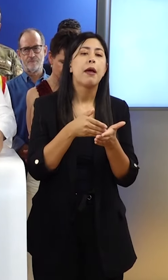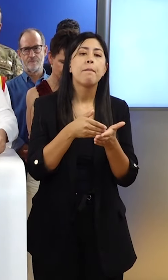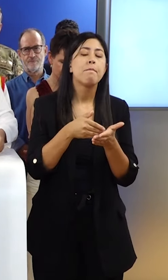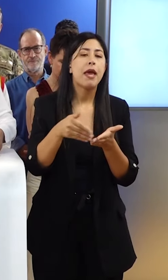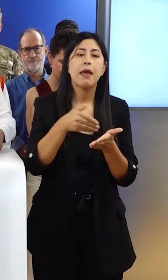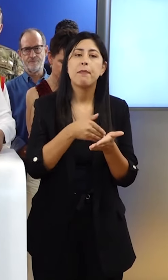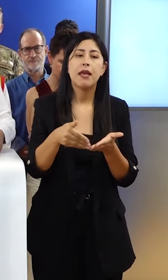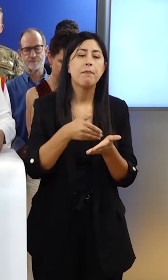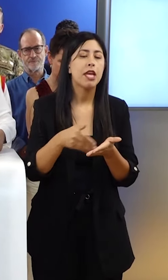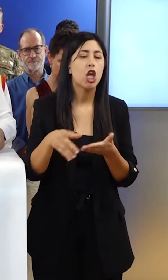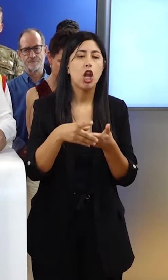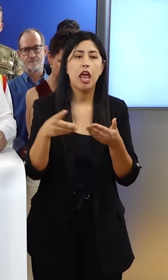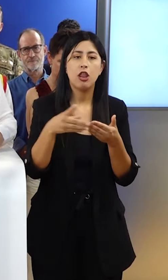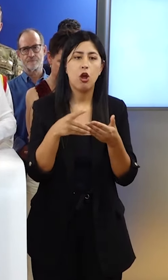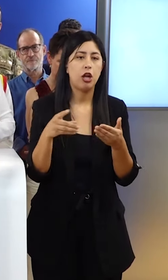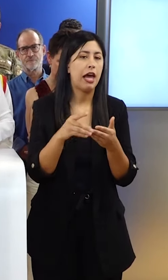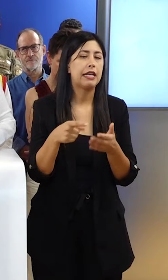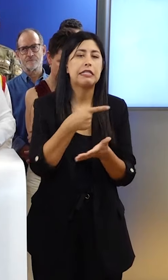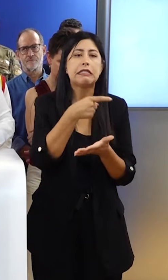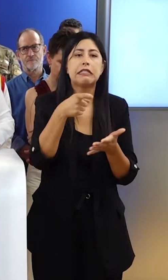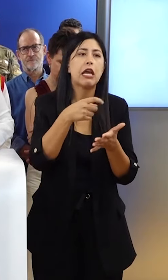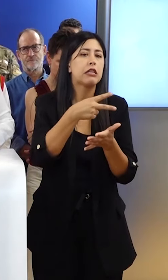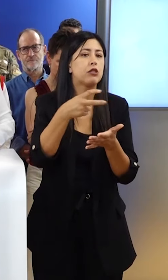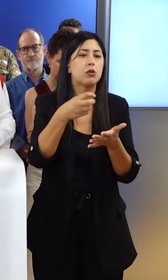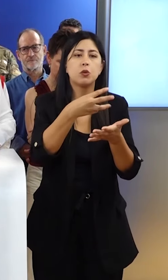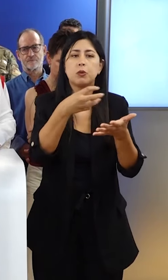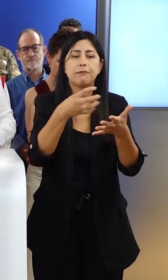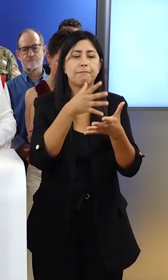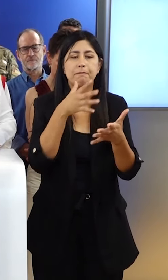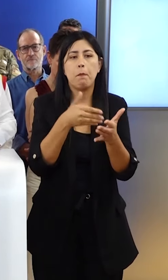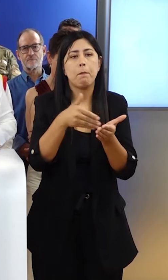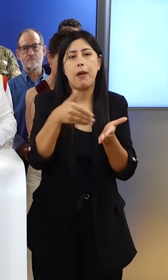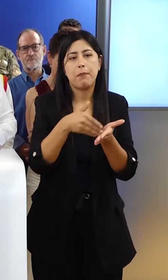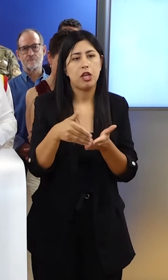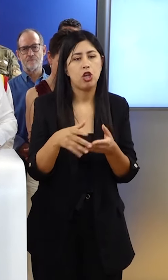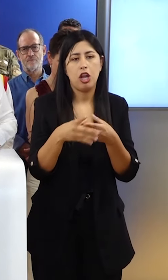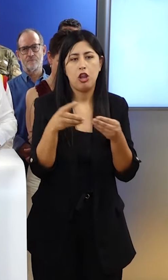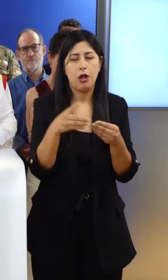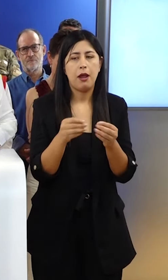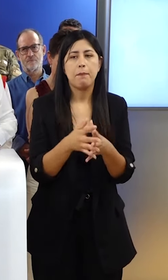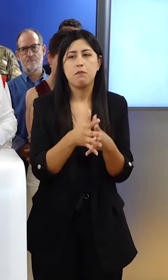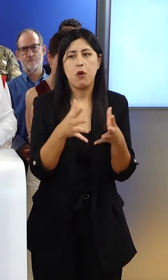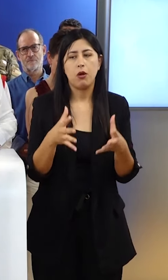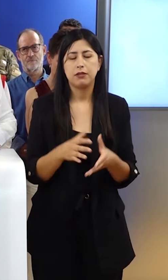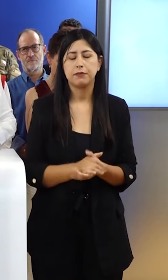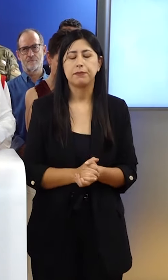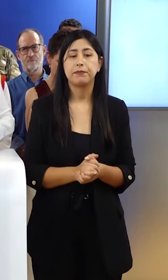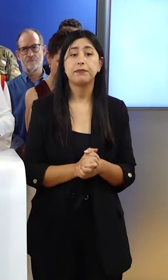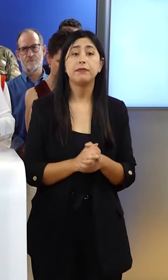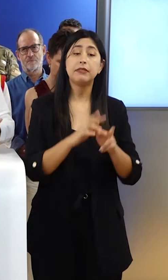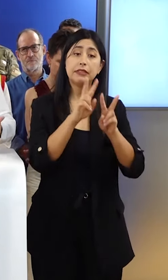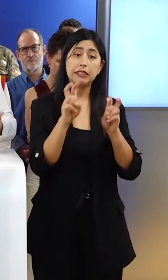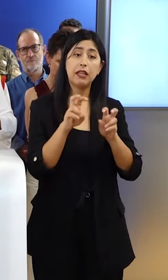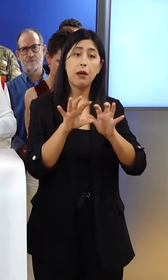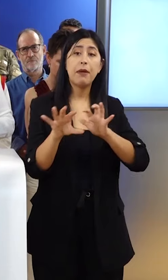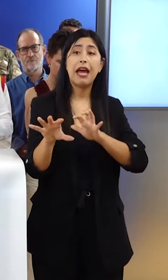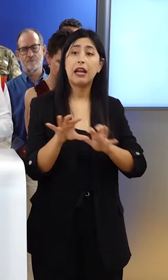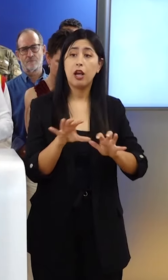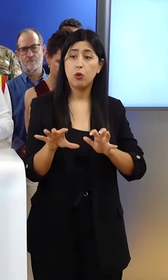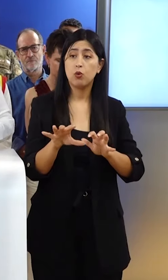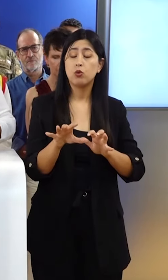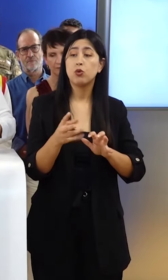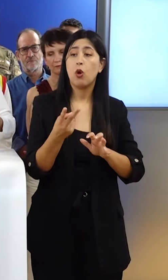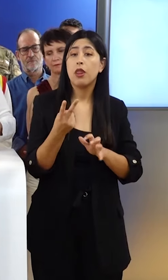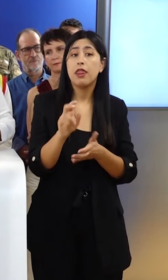dólares ahora eh En cuanto a los recursos públicos eh estamos por supuesto